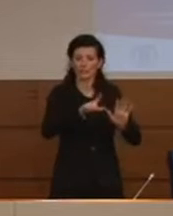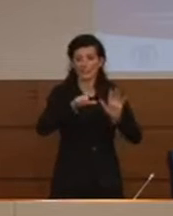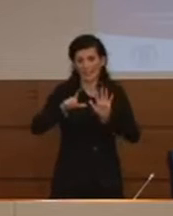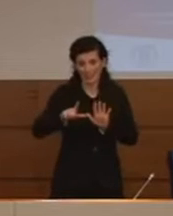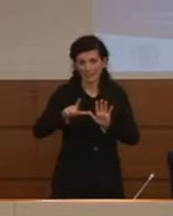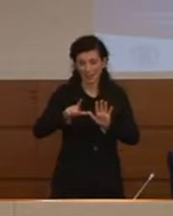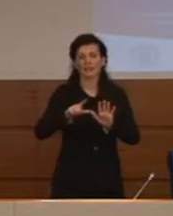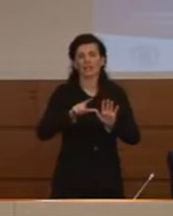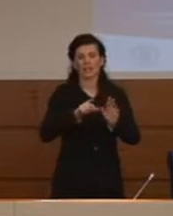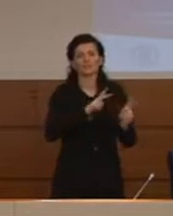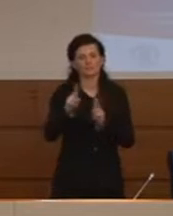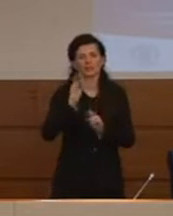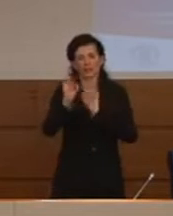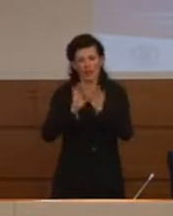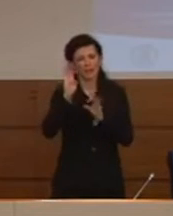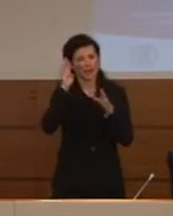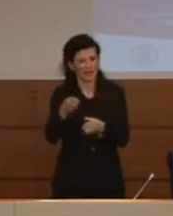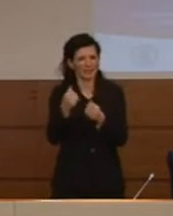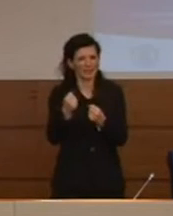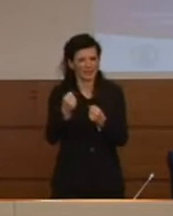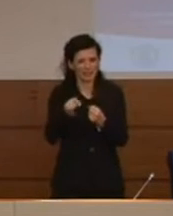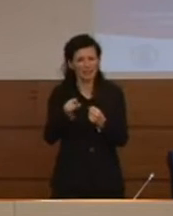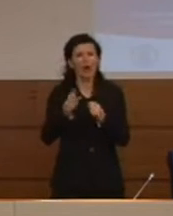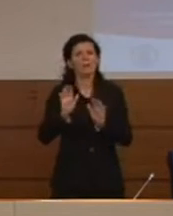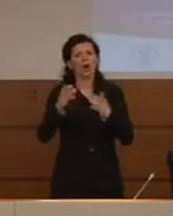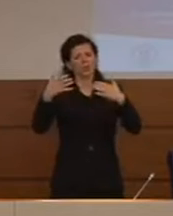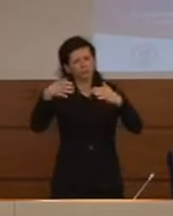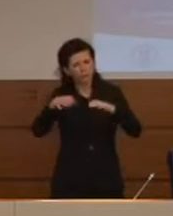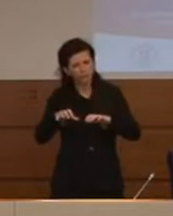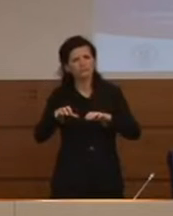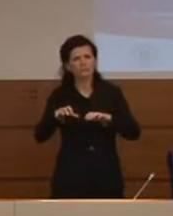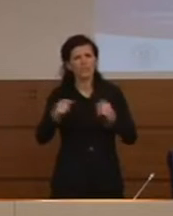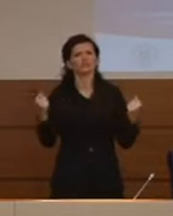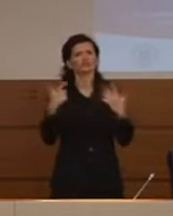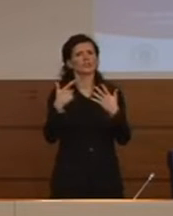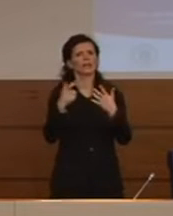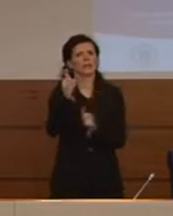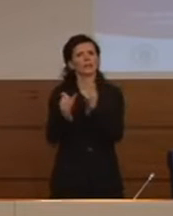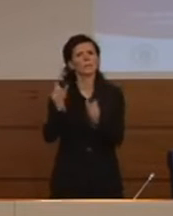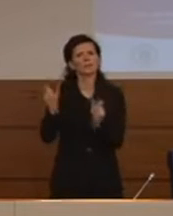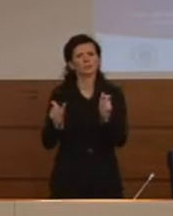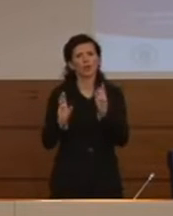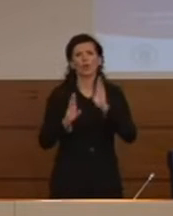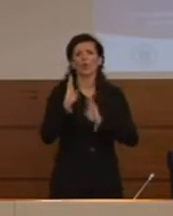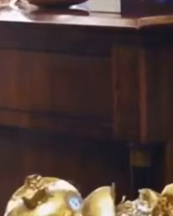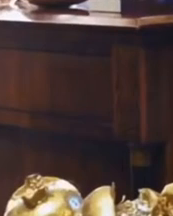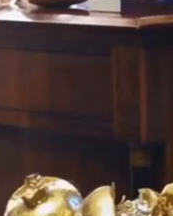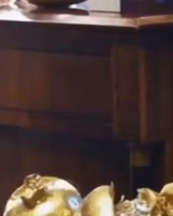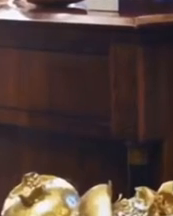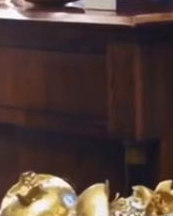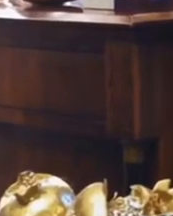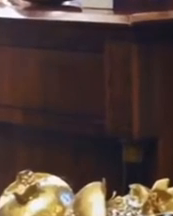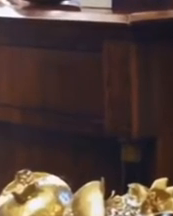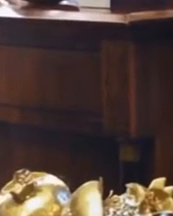seguire le regole nella consapevolezza che potranno esserci anche ulteriori proroghe dopo il 13 aprile è che la calabria come già dimostrato